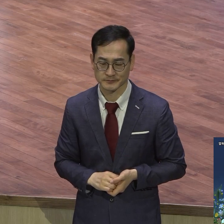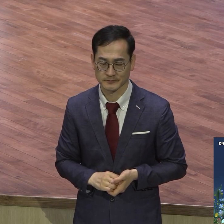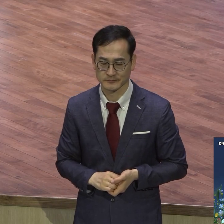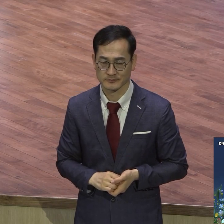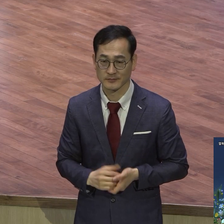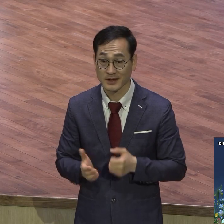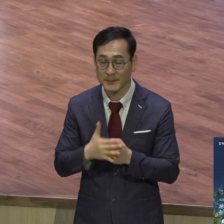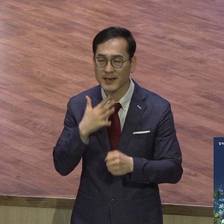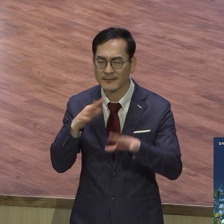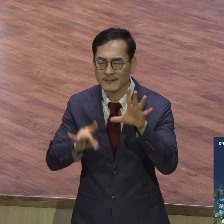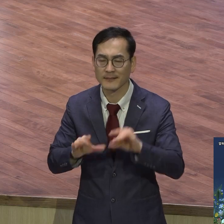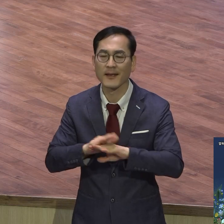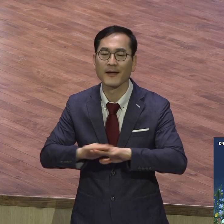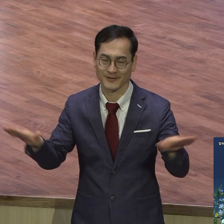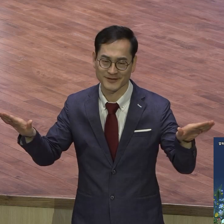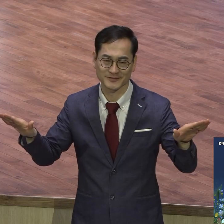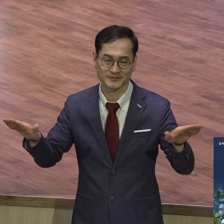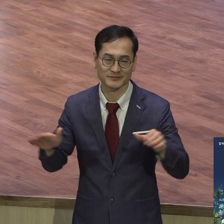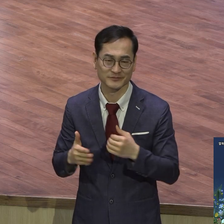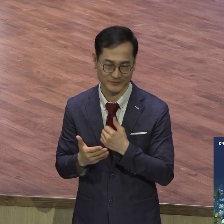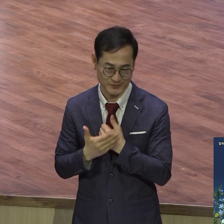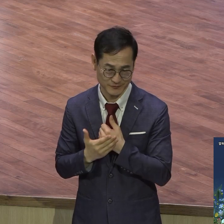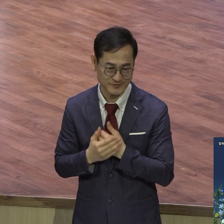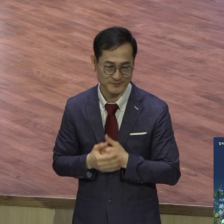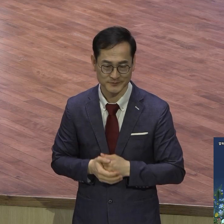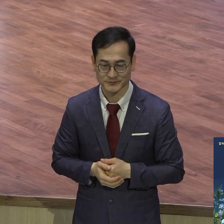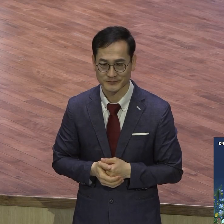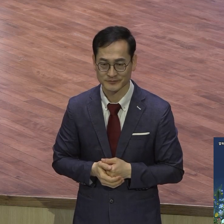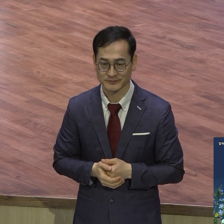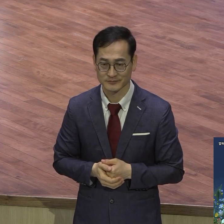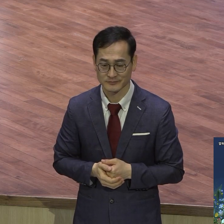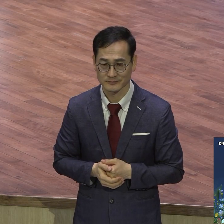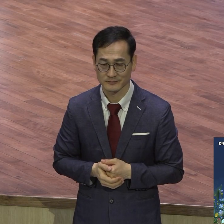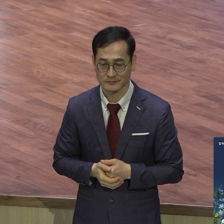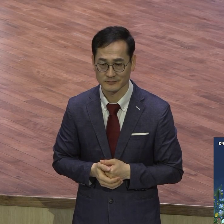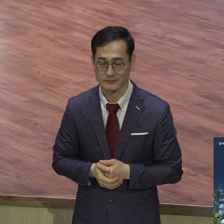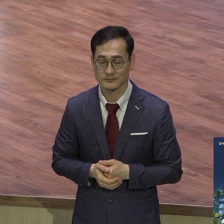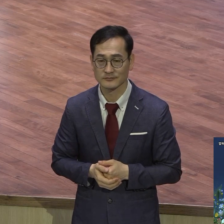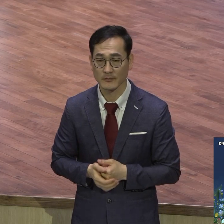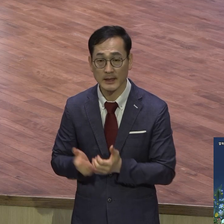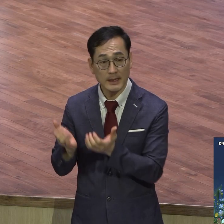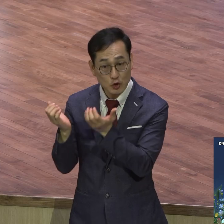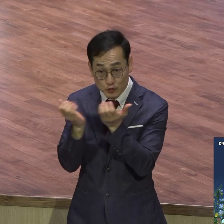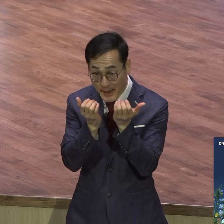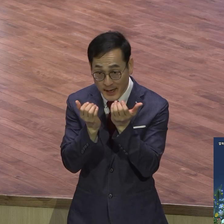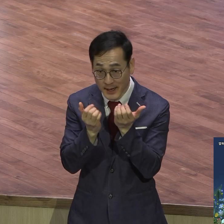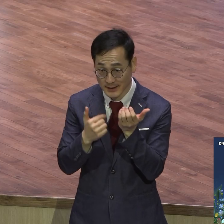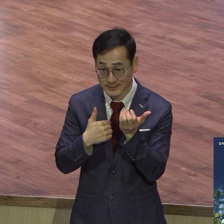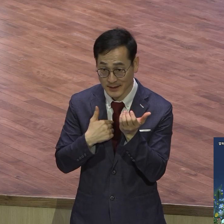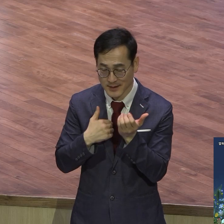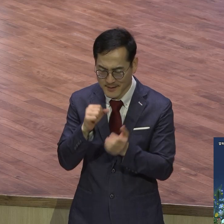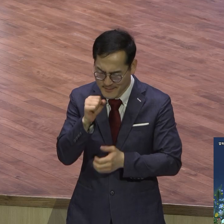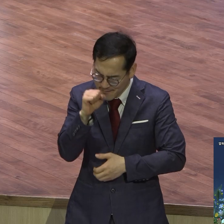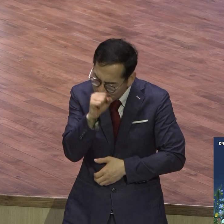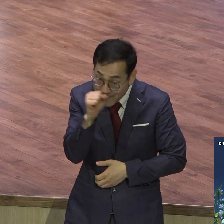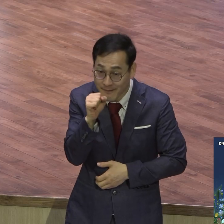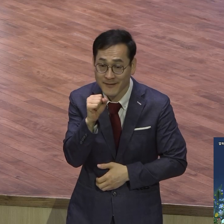갈증을 해소하는 데 큰 도움이 됩니다. 그런데 수박을 그렇게 저도 수박을 매우